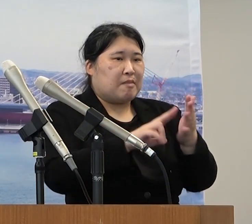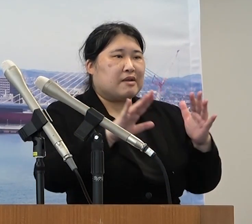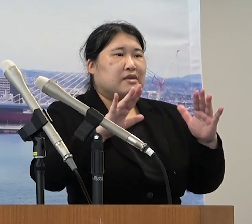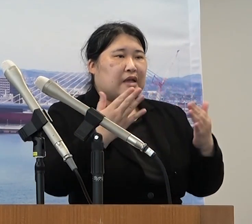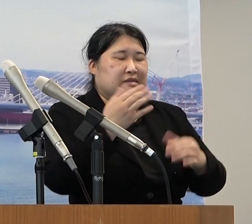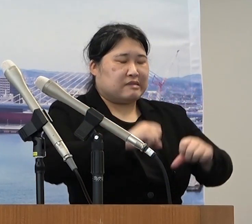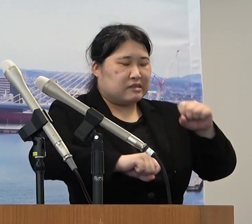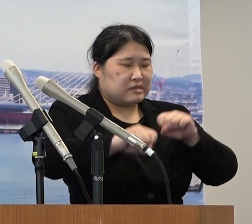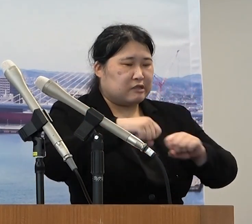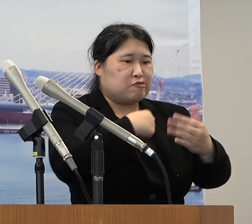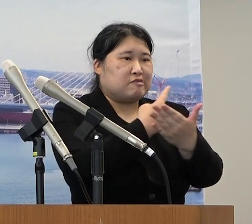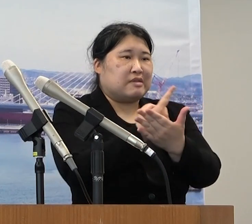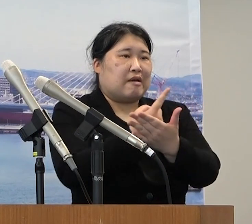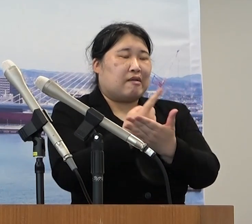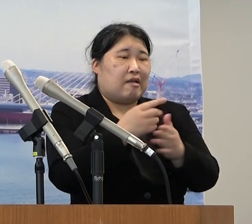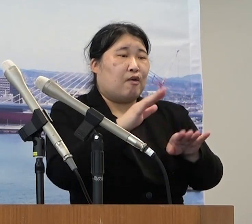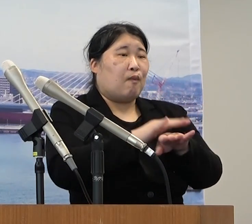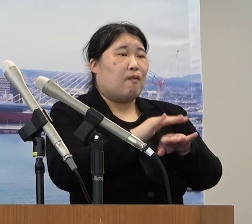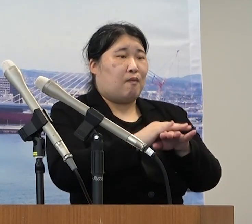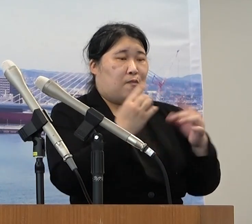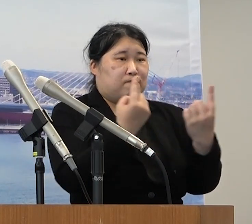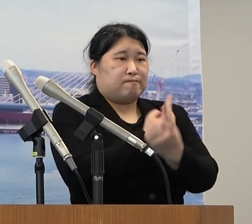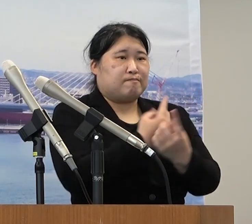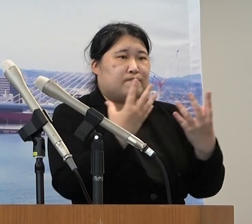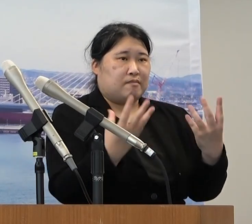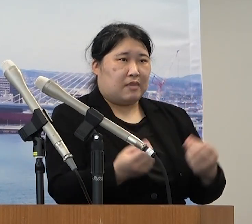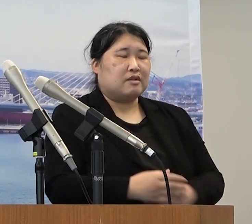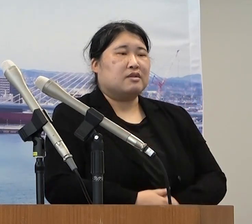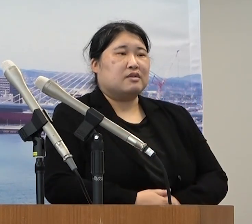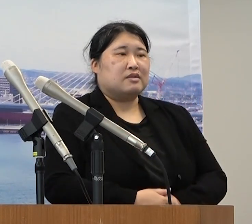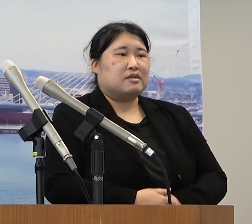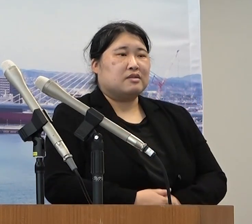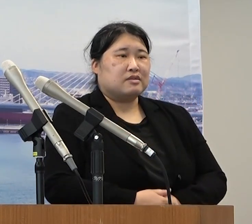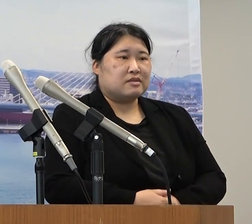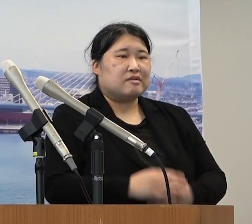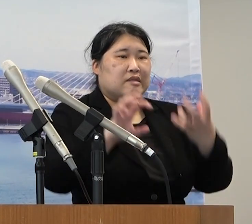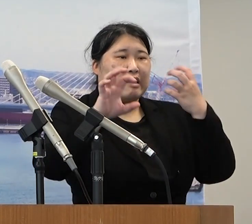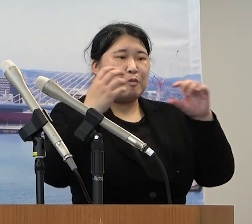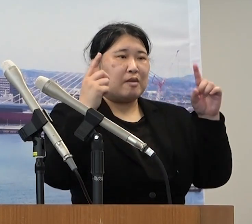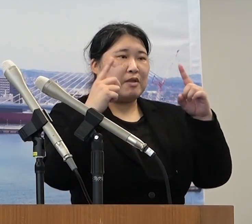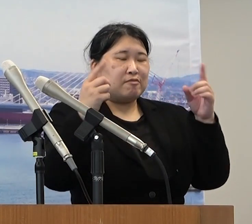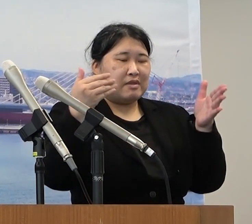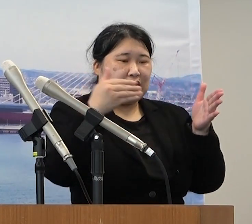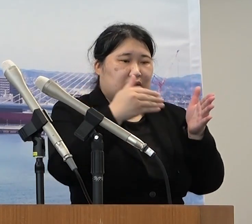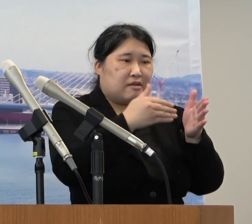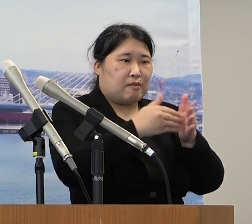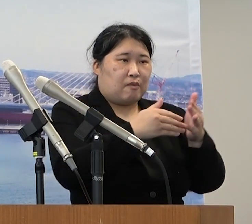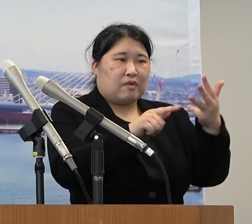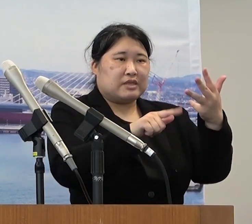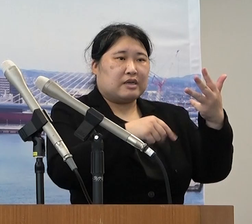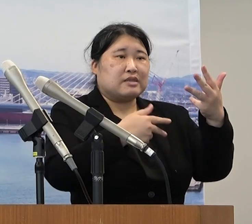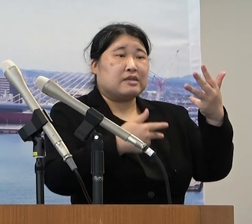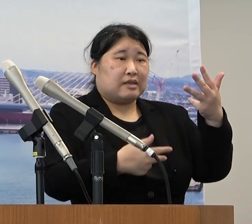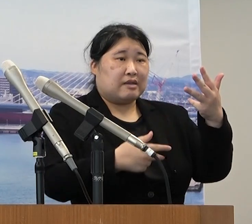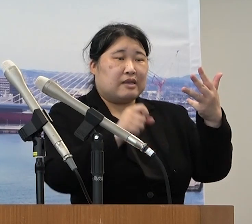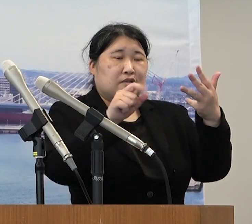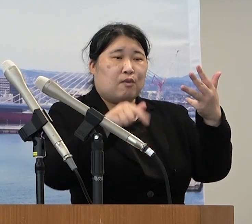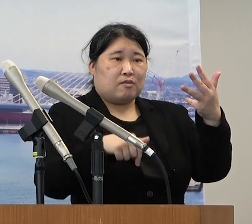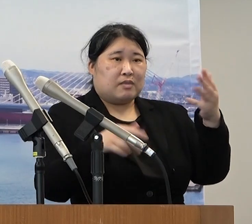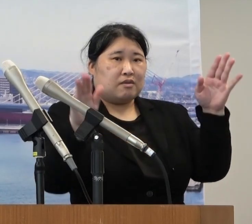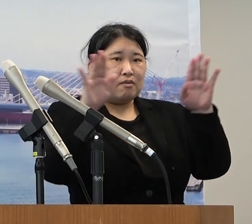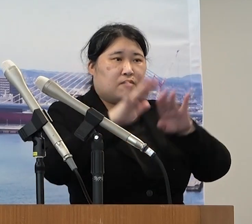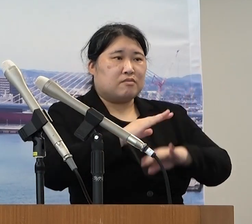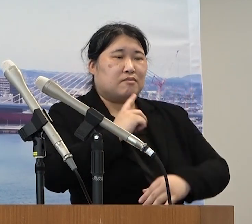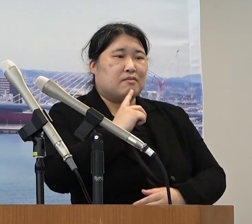ない自由参加となります。青森ねぶた祭りの最終日となる8月7日月曜日の夜